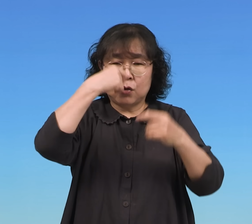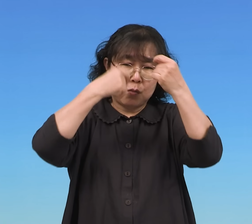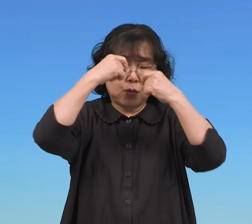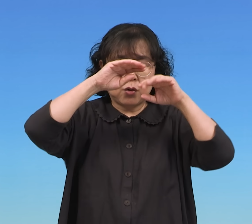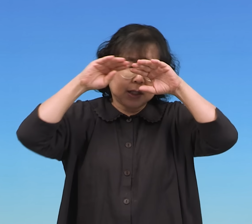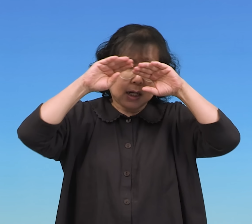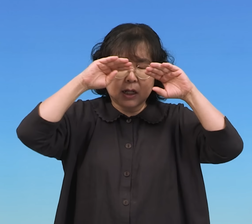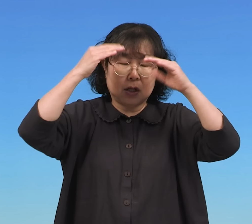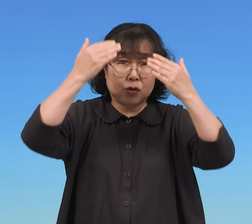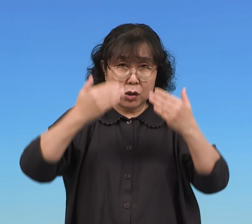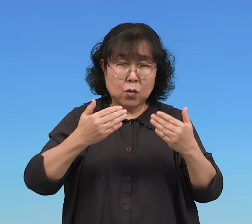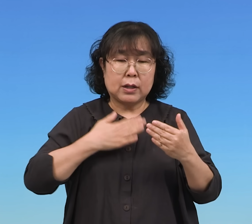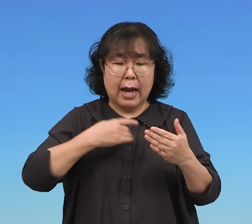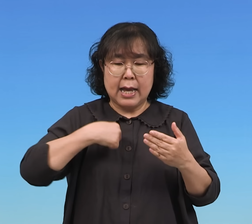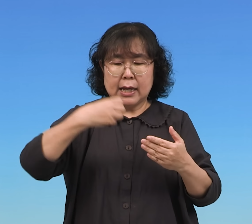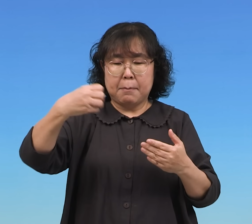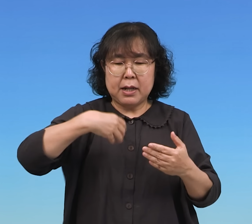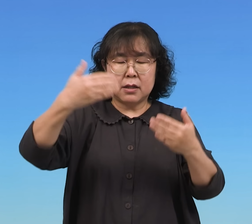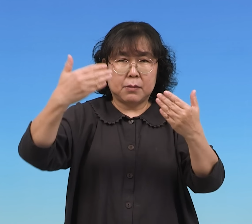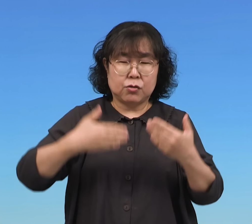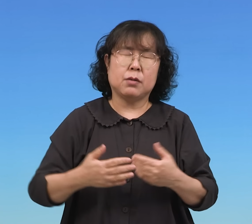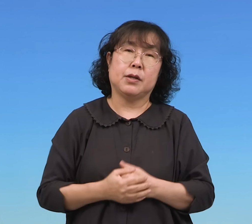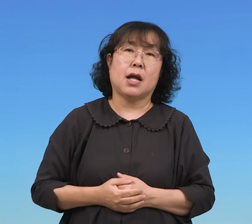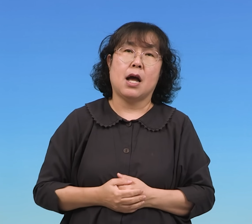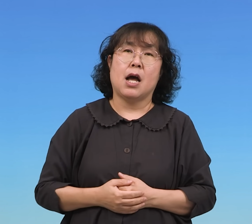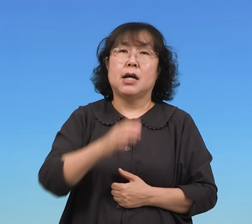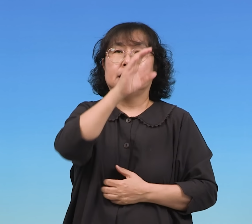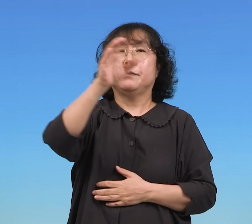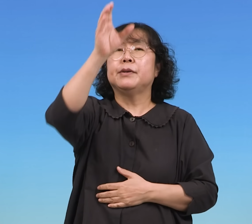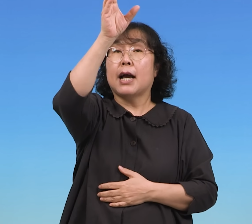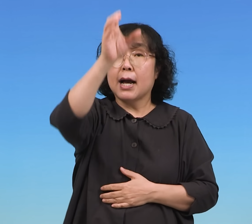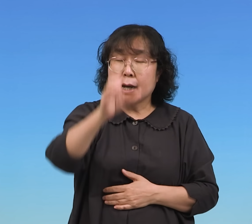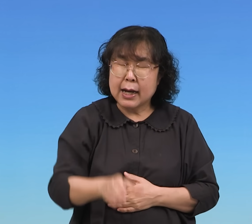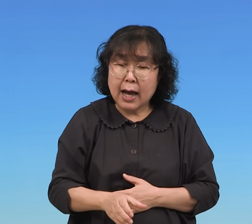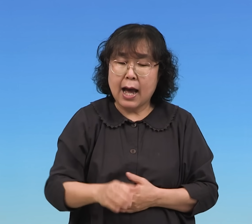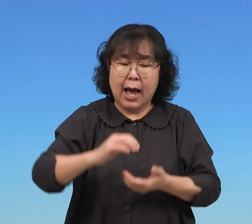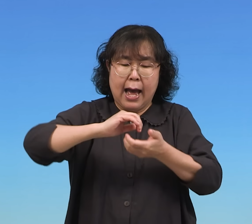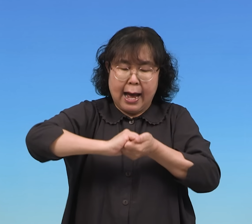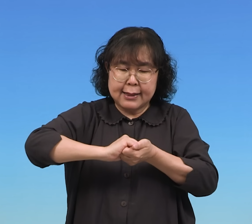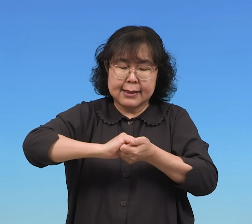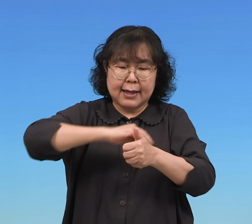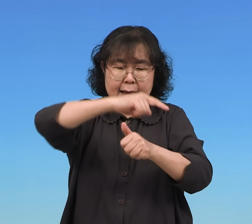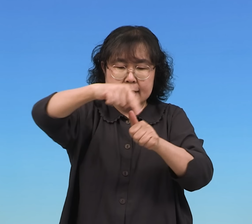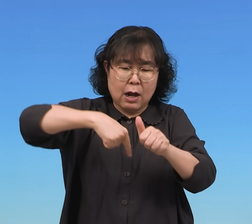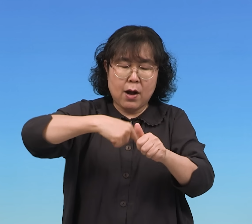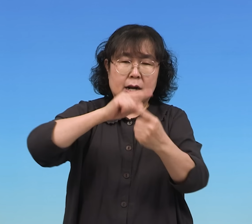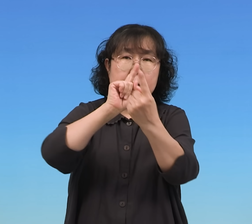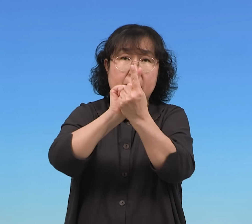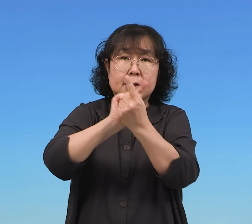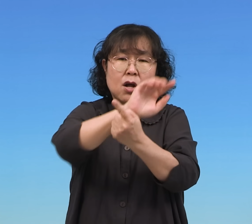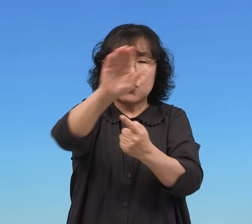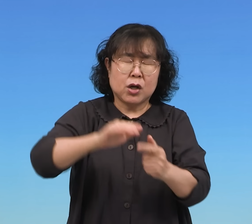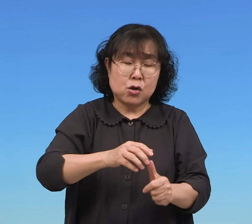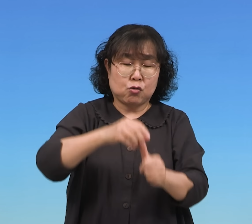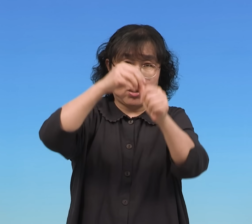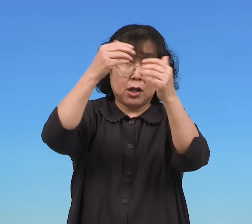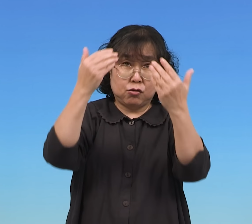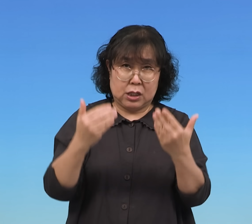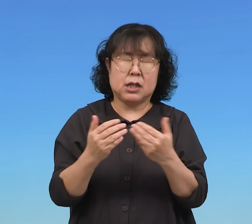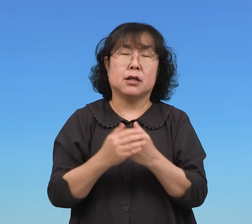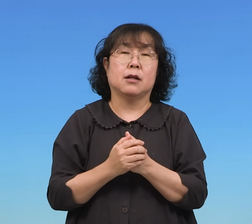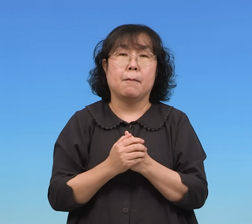눈에 눈물을 닦아주시며 나에게 말씀하시네. 십자가가 한계 상황에 직면해 있는 우리를 구원해